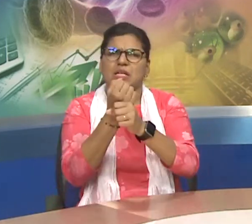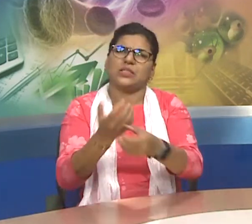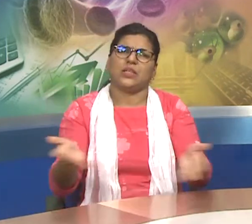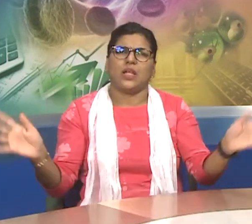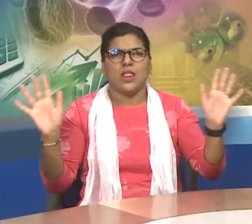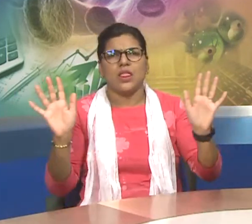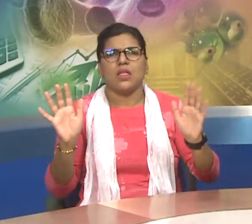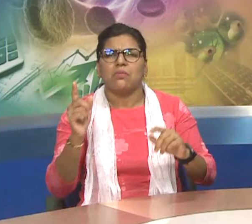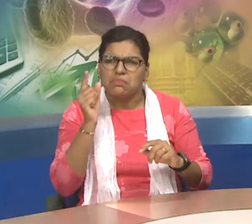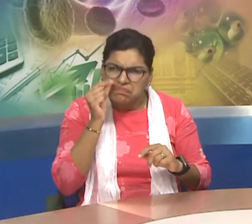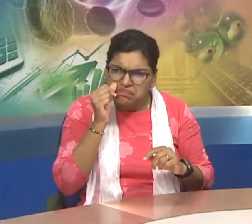public,